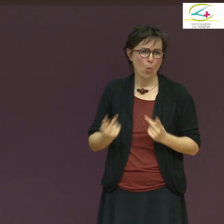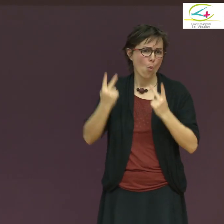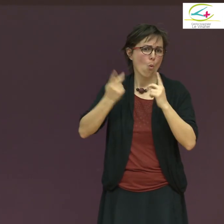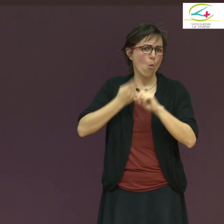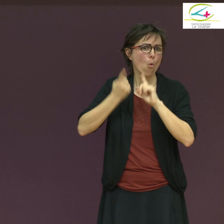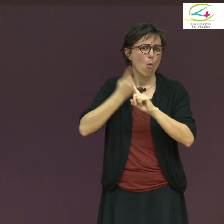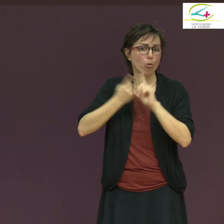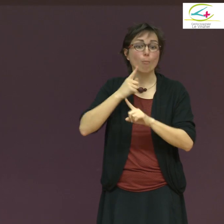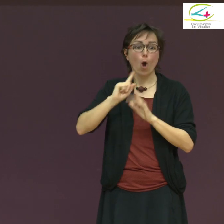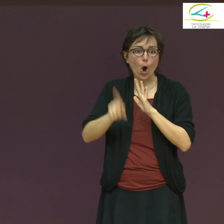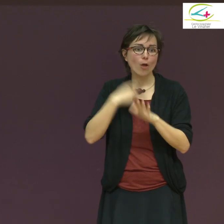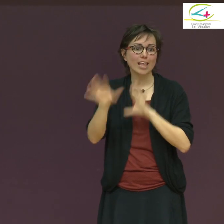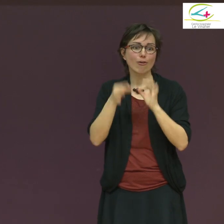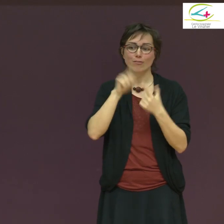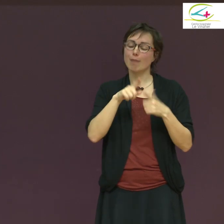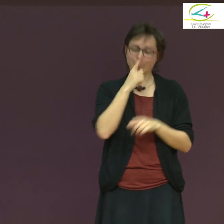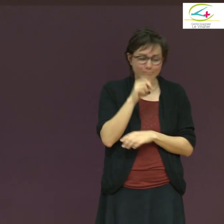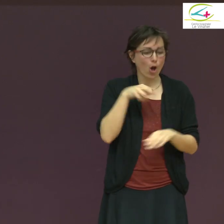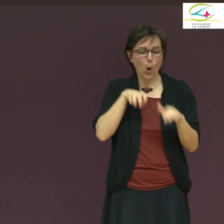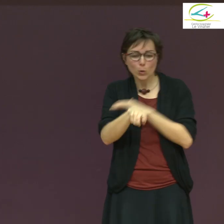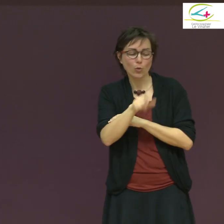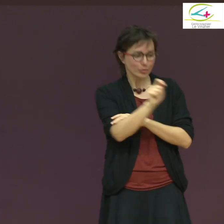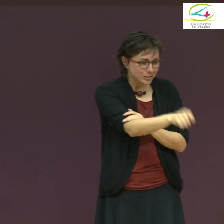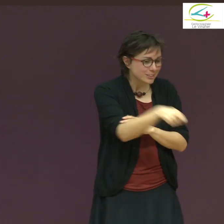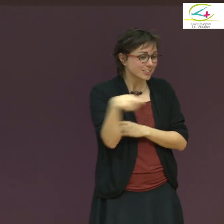redécouvre la poste, vous imaginez, on va sauver la poste rien que.